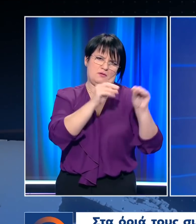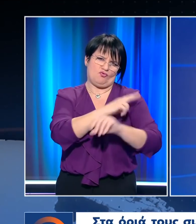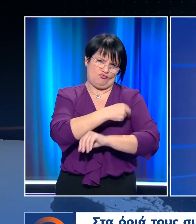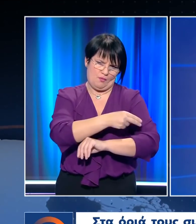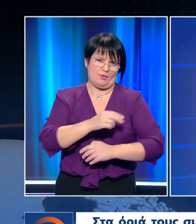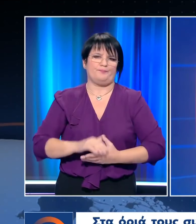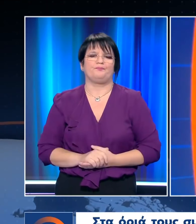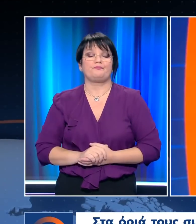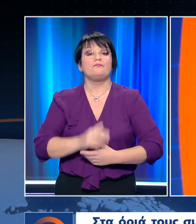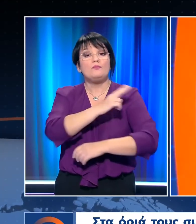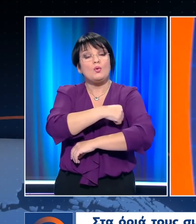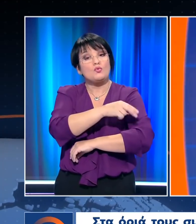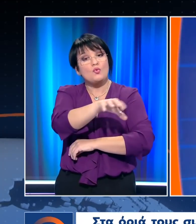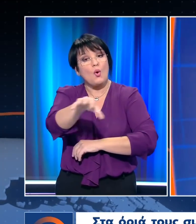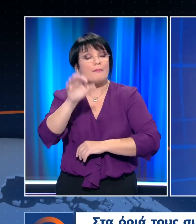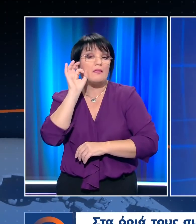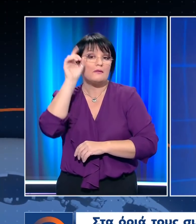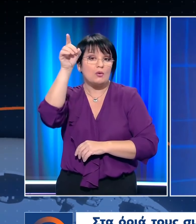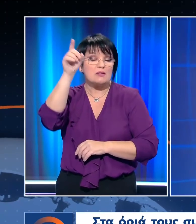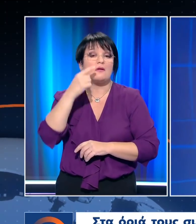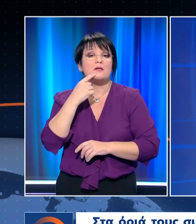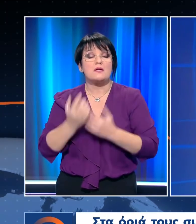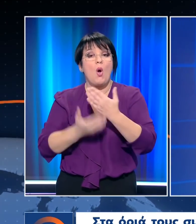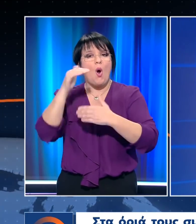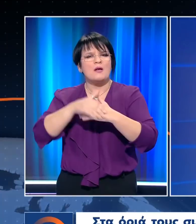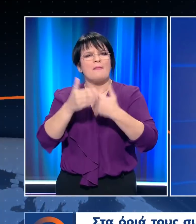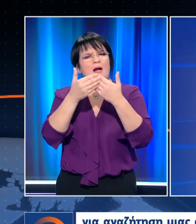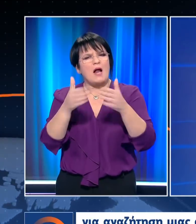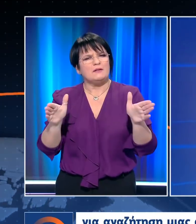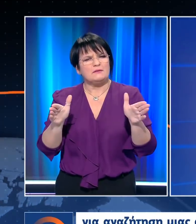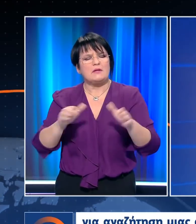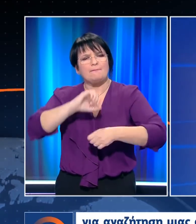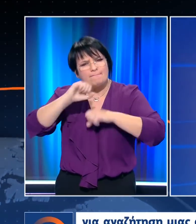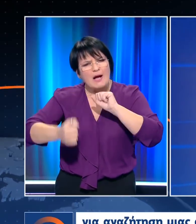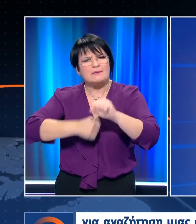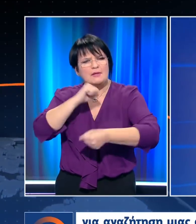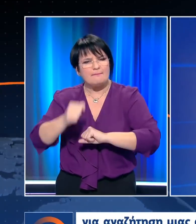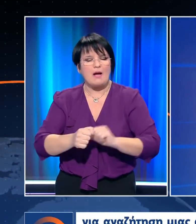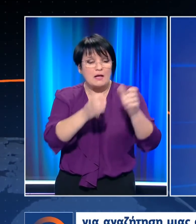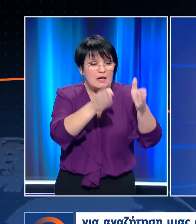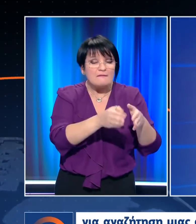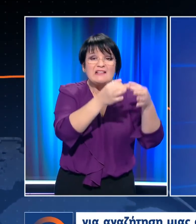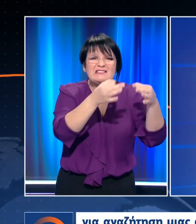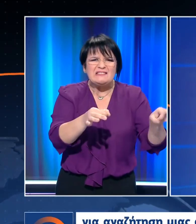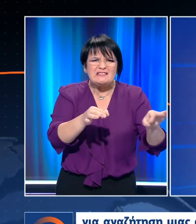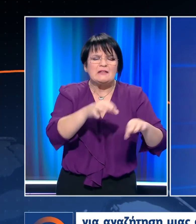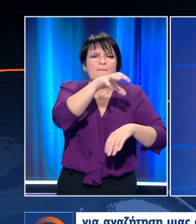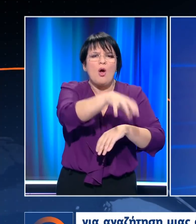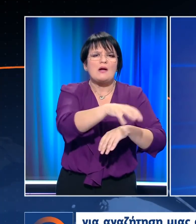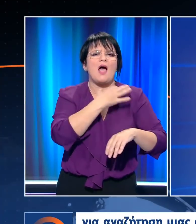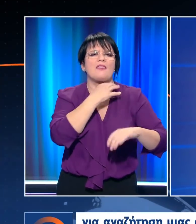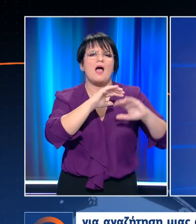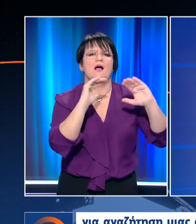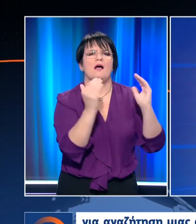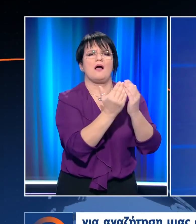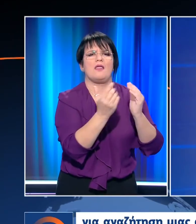συνεχίζουν να βρίσκονται τα νοσοκομεία της Θεσσαλονίκης. Οι εφημερίες είναι αγώνας δρόμου για αναζήτηση μιας άδειας κλίνης σε μονάδα εντατικής